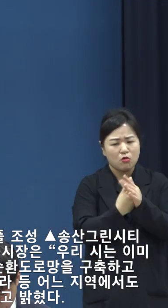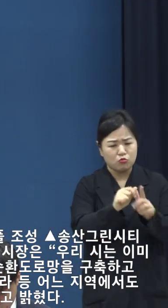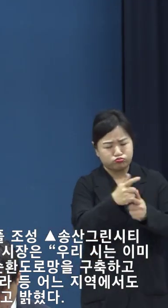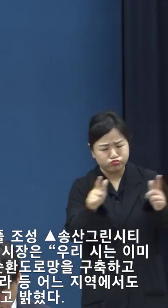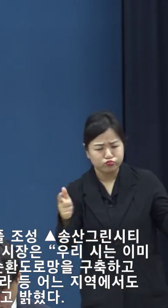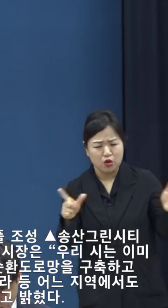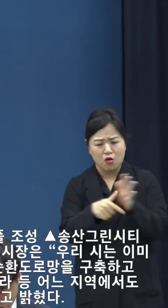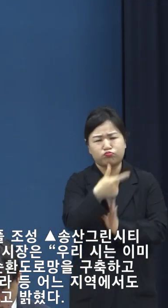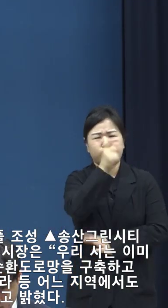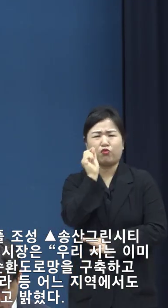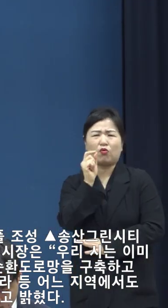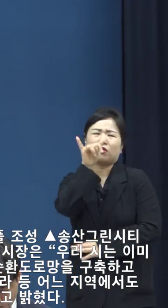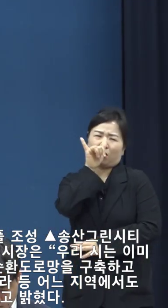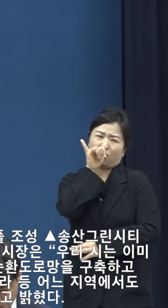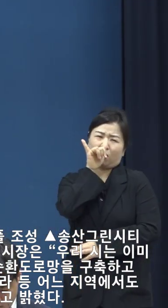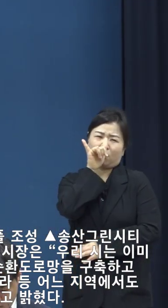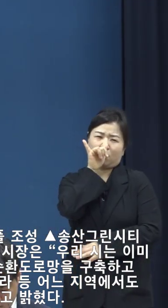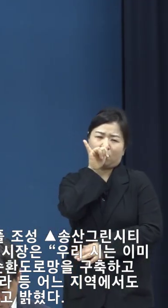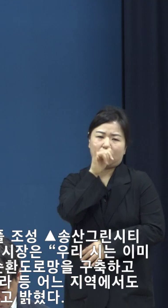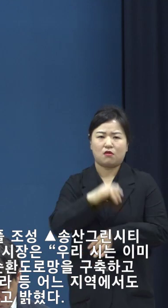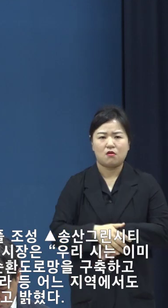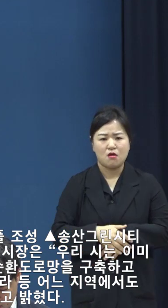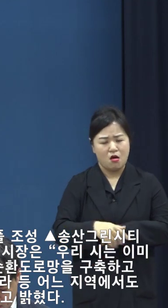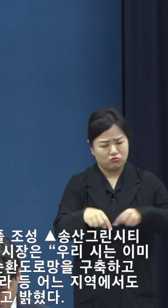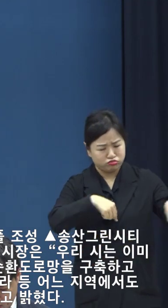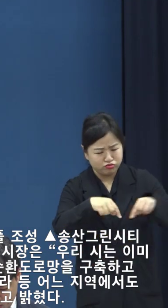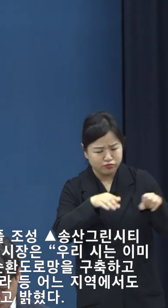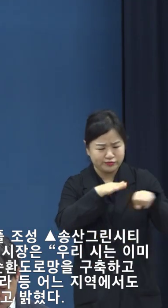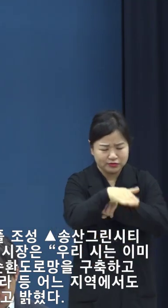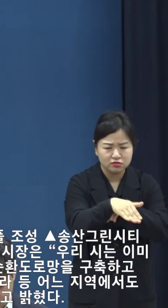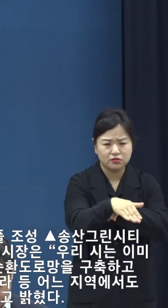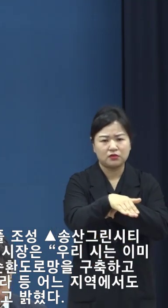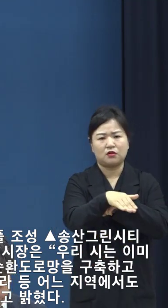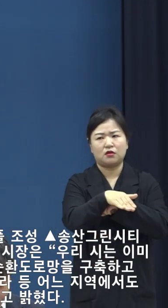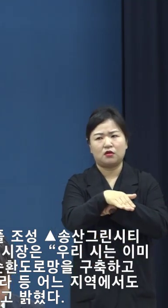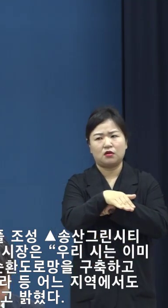부분에서 미흡한 게 있죠. 행정 체계도 그렇고,